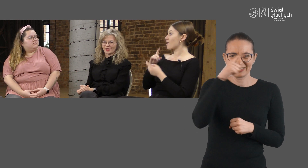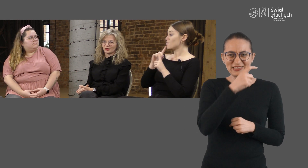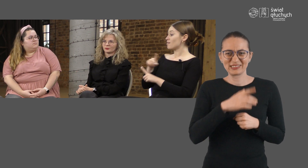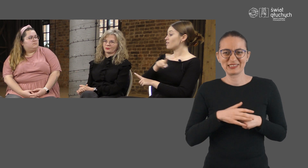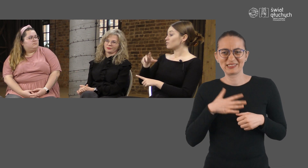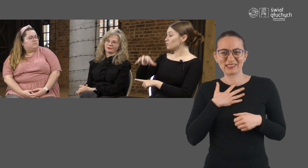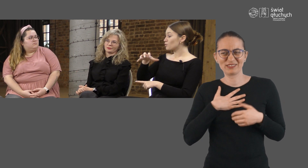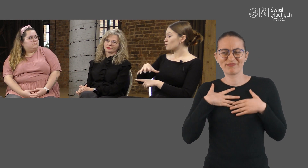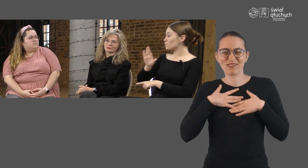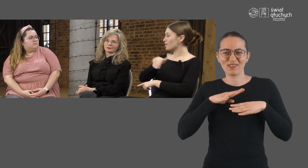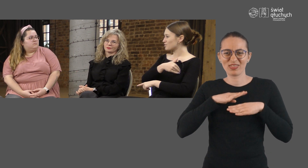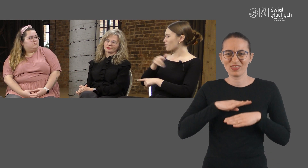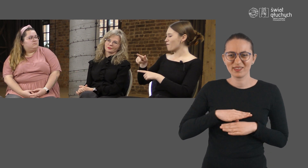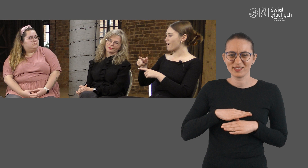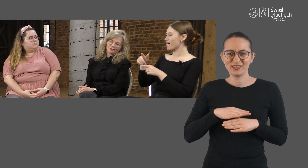tego nie pamiętają.